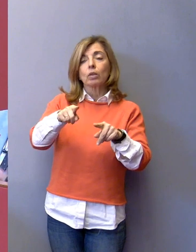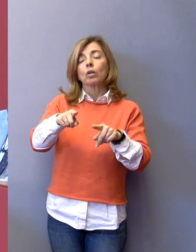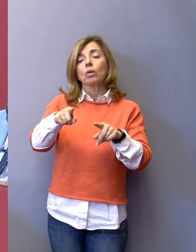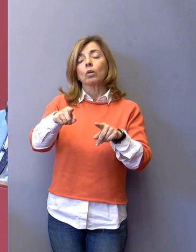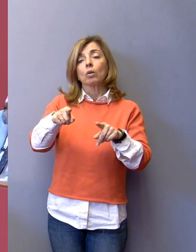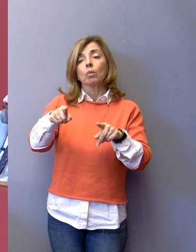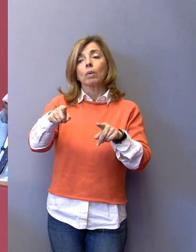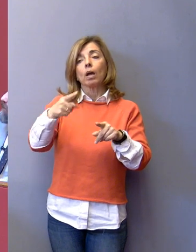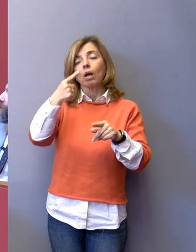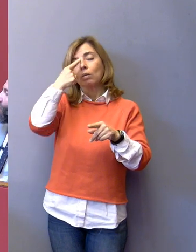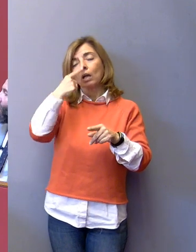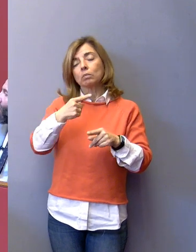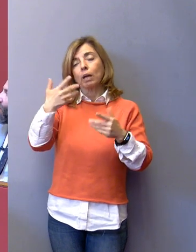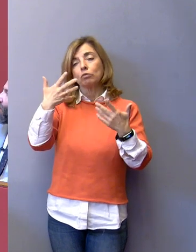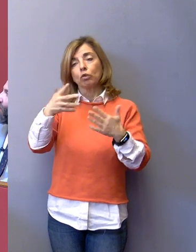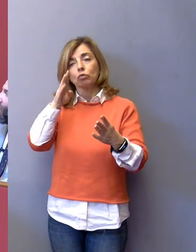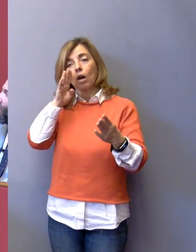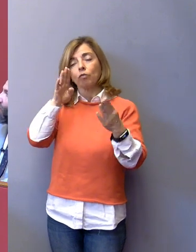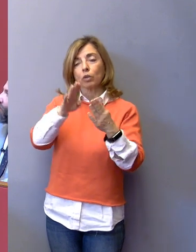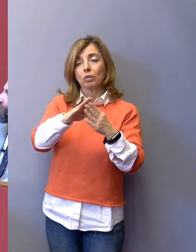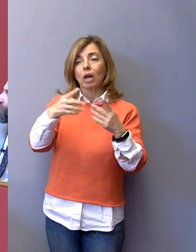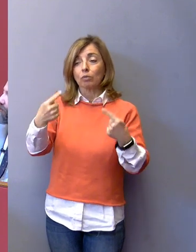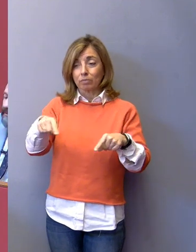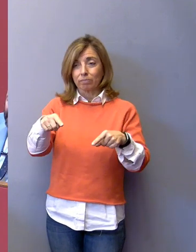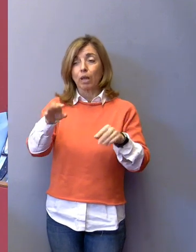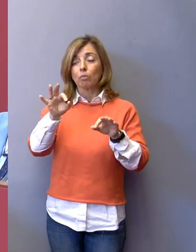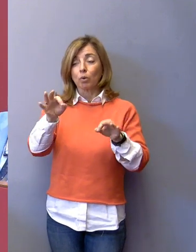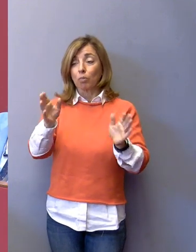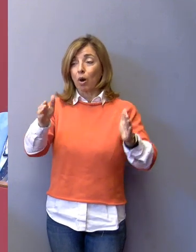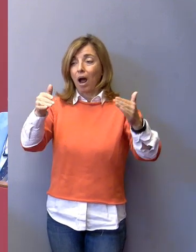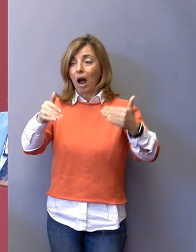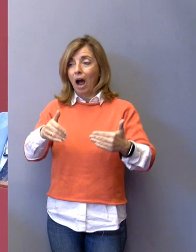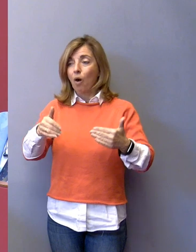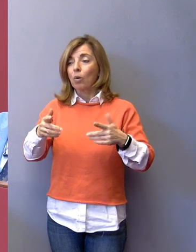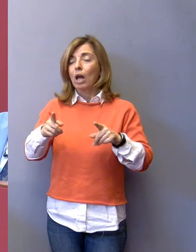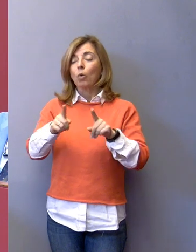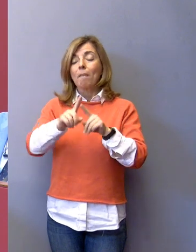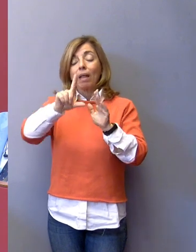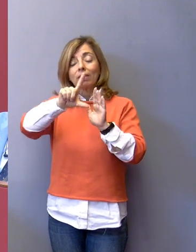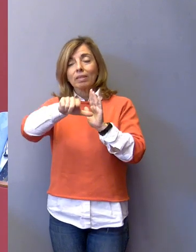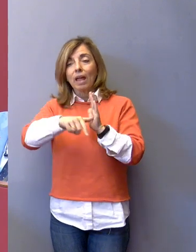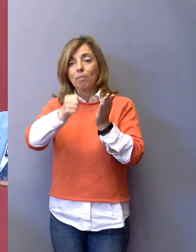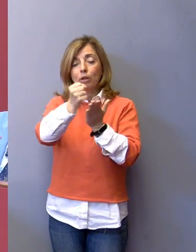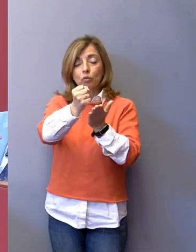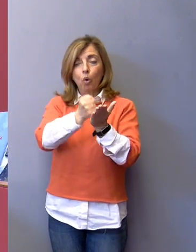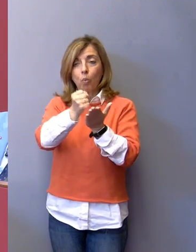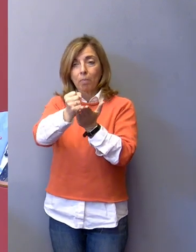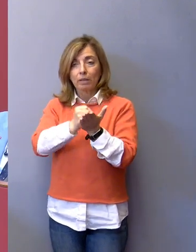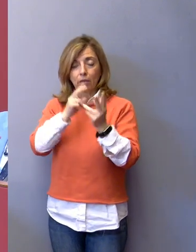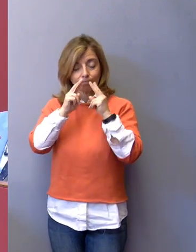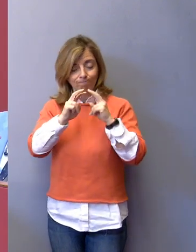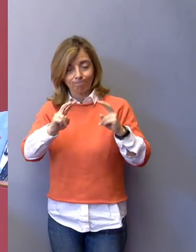dell'aula per poter esaminare la documentazione Cioè credo che al di là delle riflessioni che colleghi